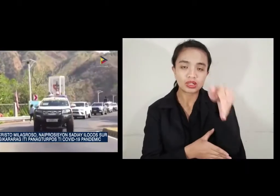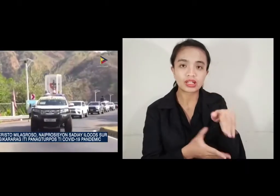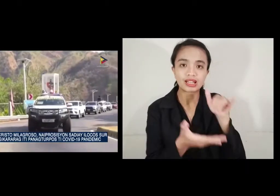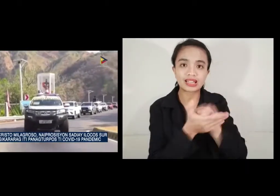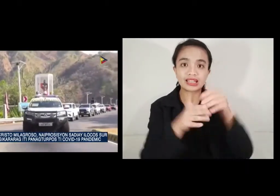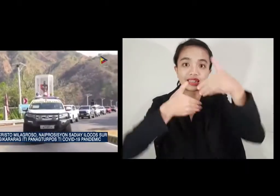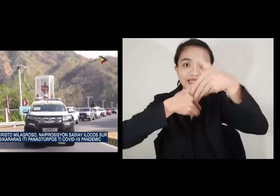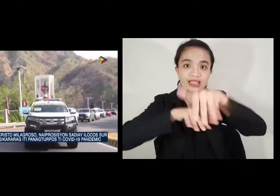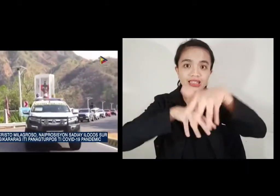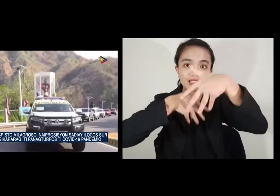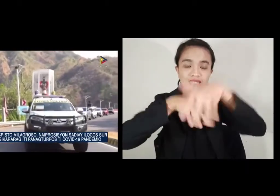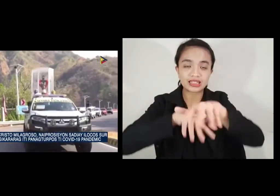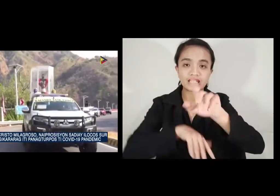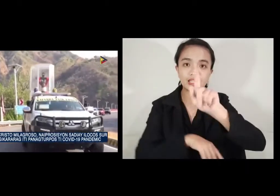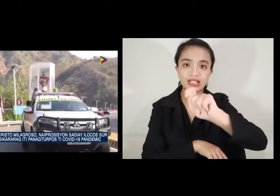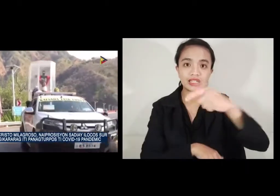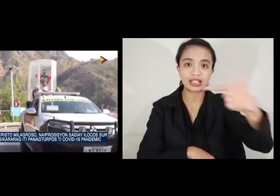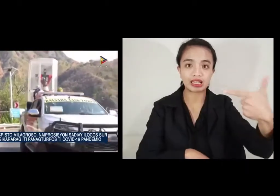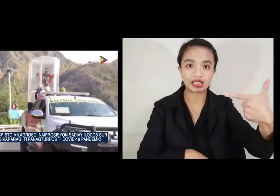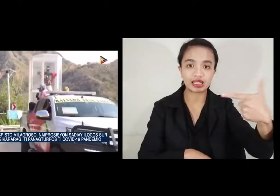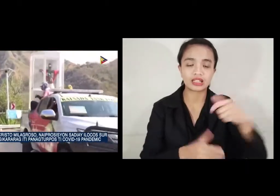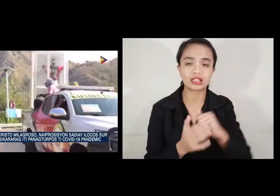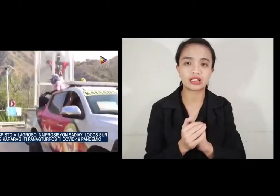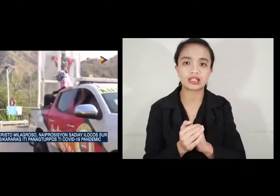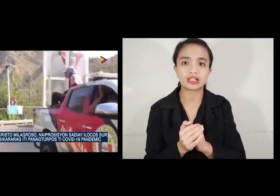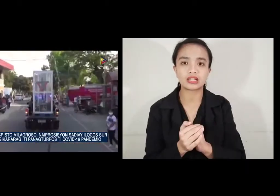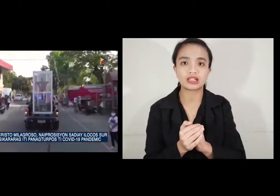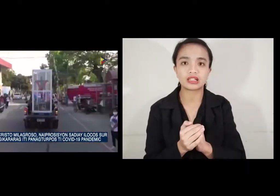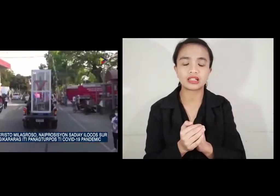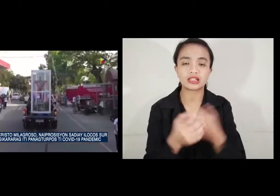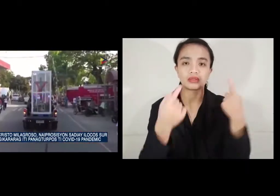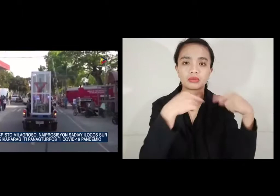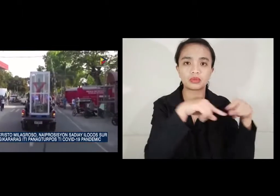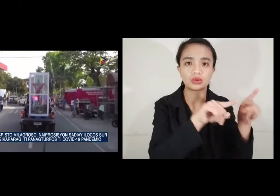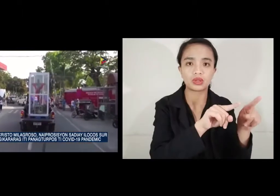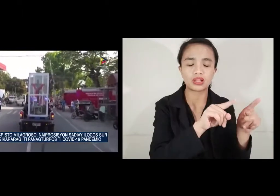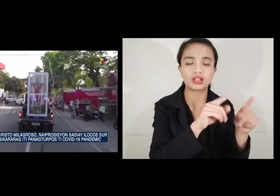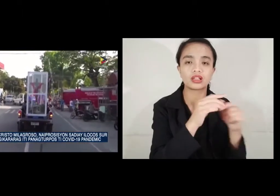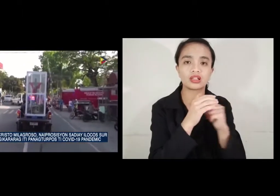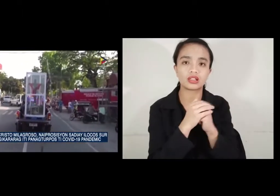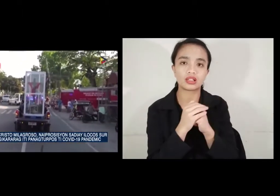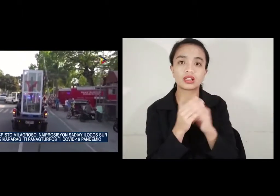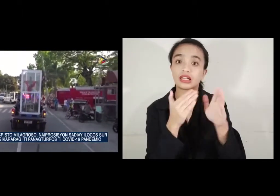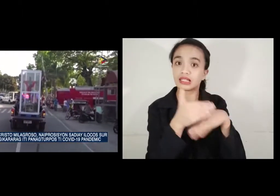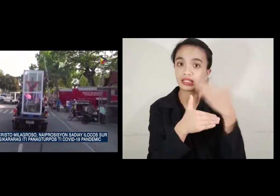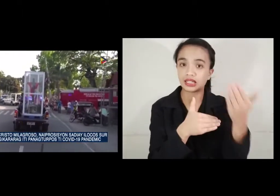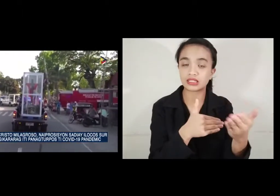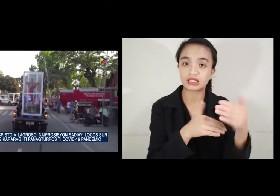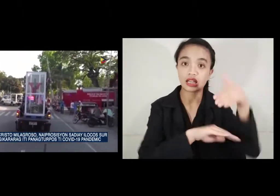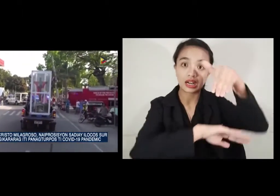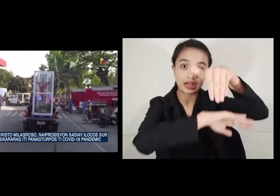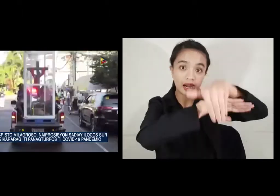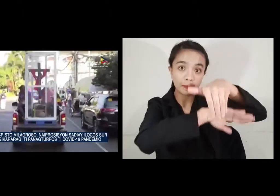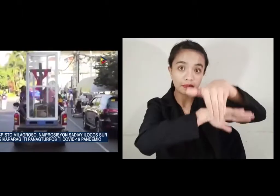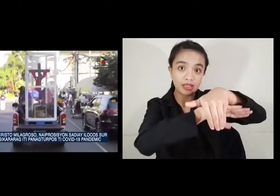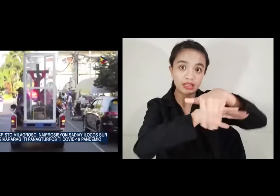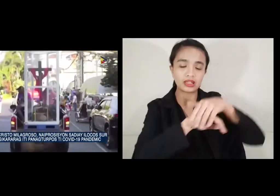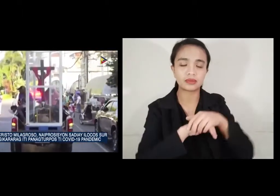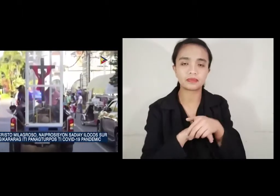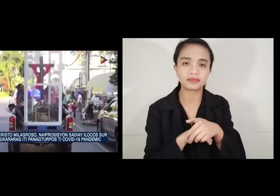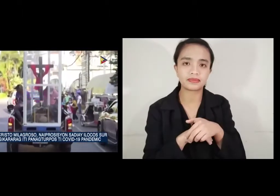ti panakay posisyon na dita paili ti Tagudin sa mi impamyanan apan iti Metro Manila. And then